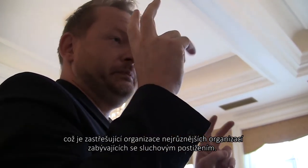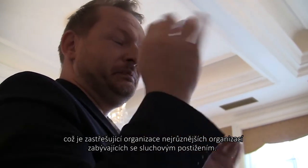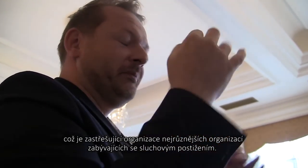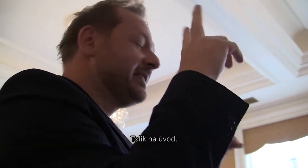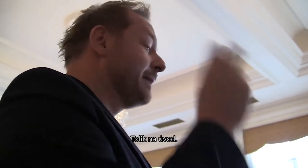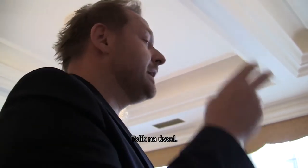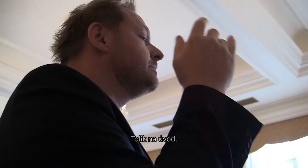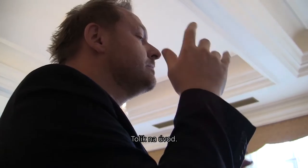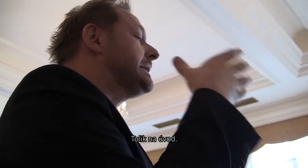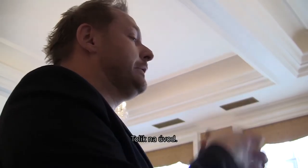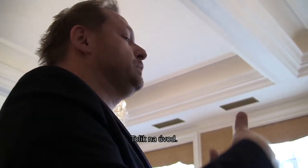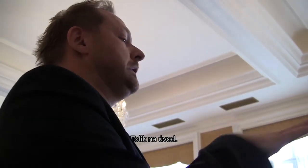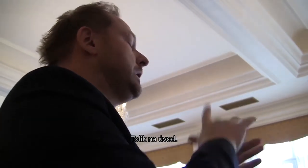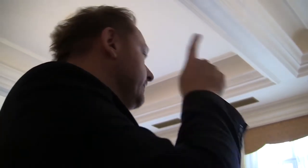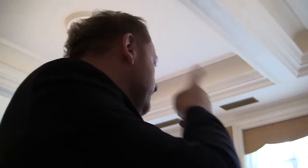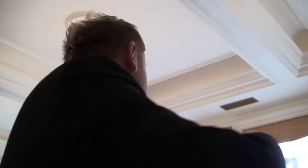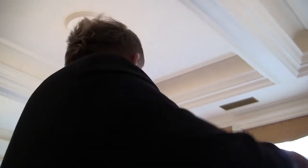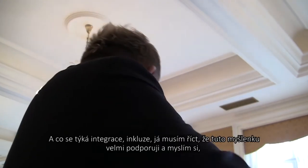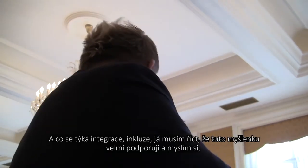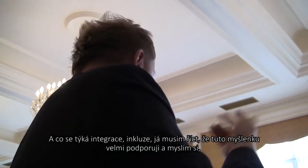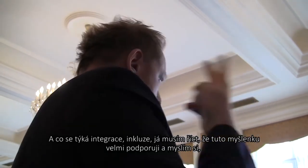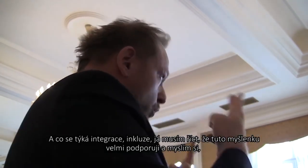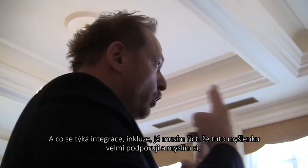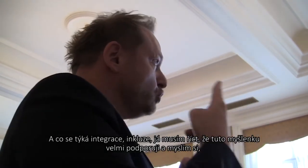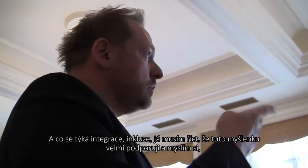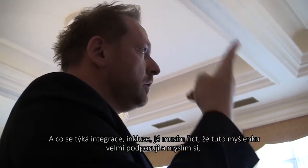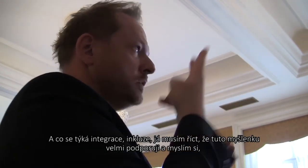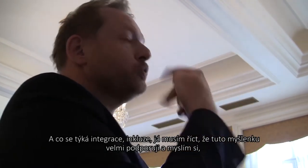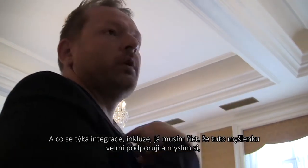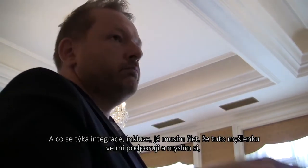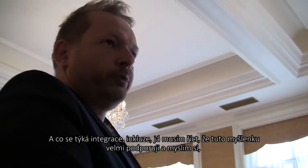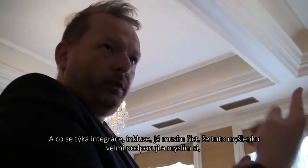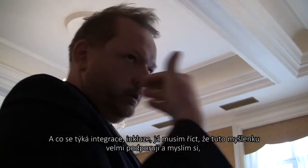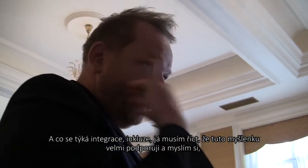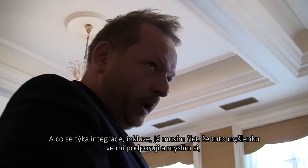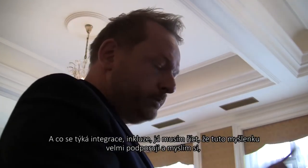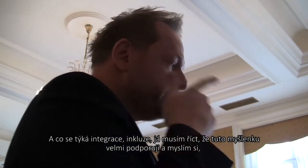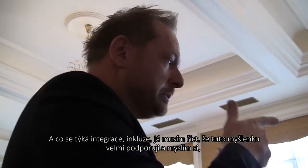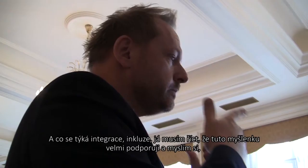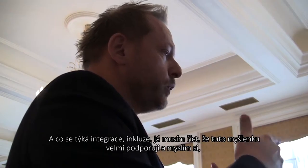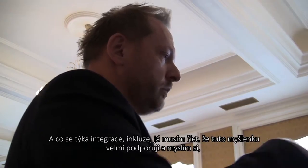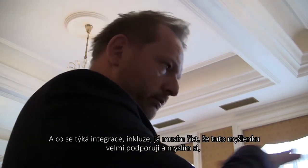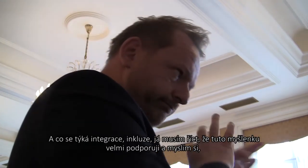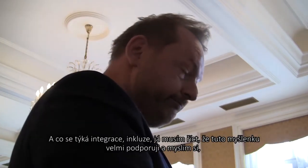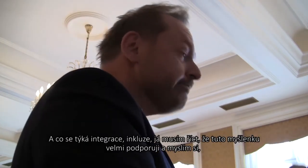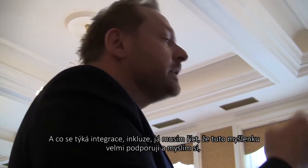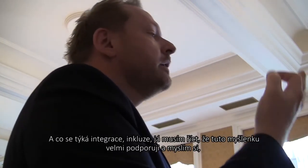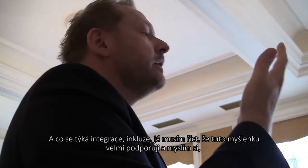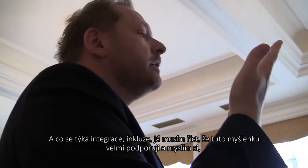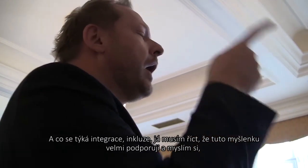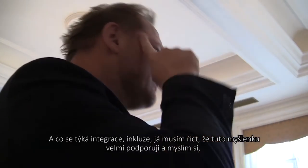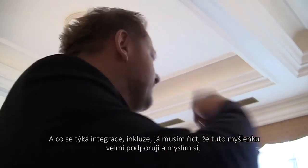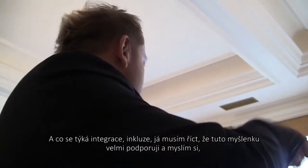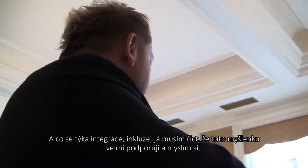sluchovým postižením. Tak tolik na úvod. A co se týká integrace, inkluze, já musím říct, že tuto myšlenku